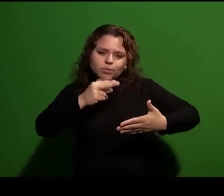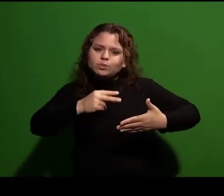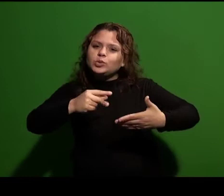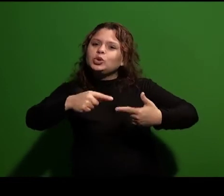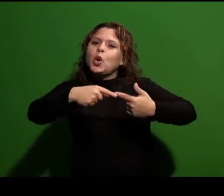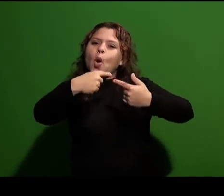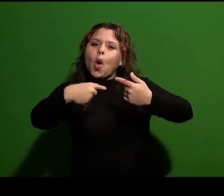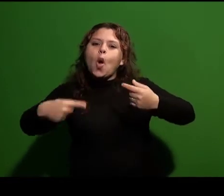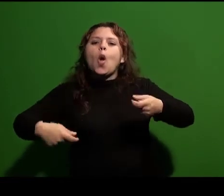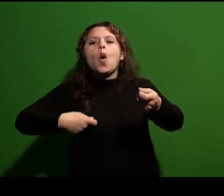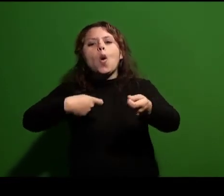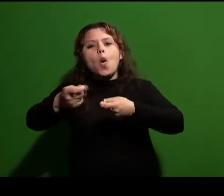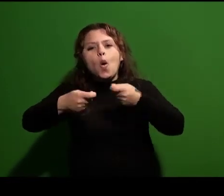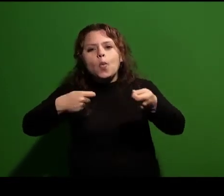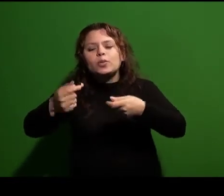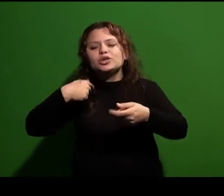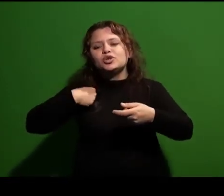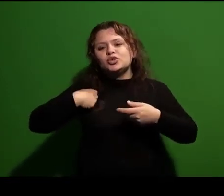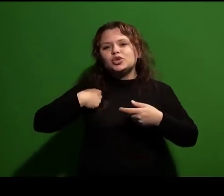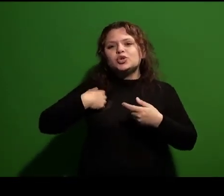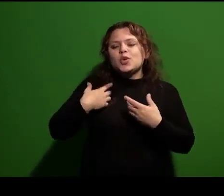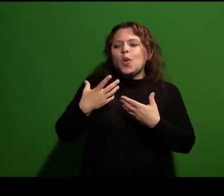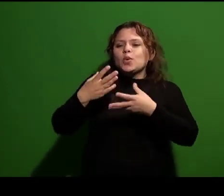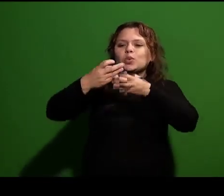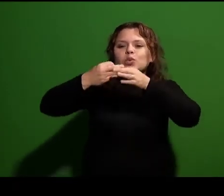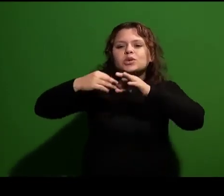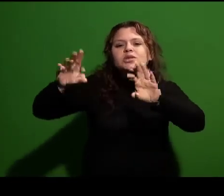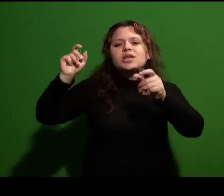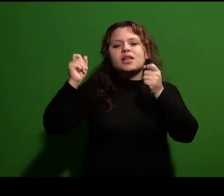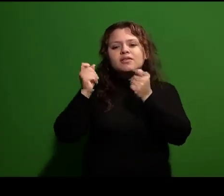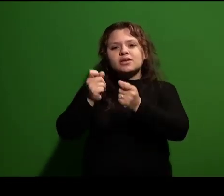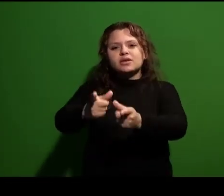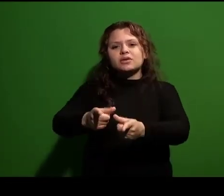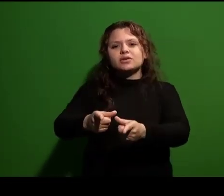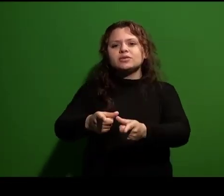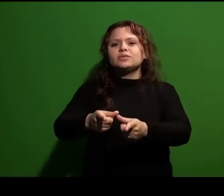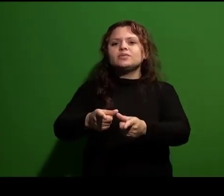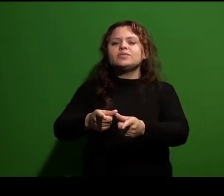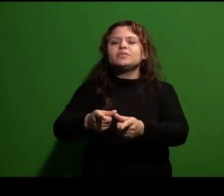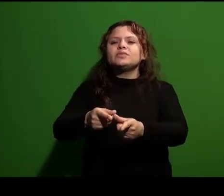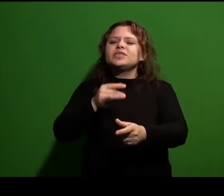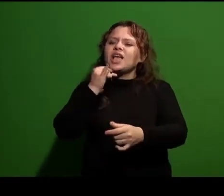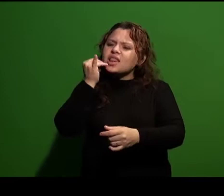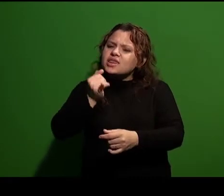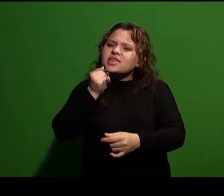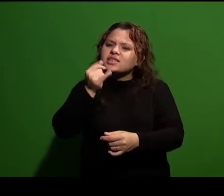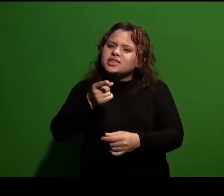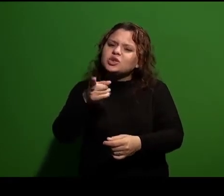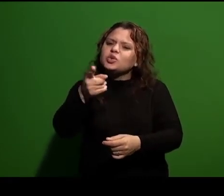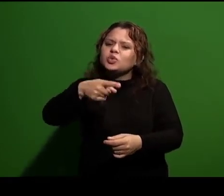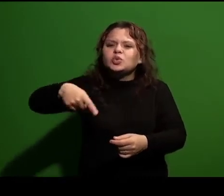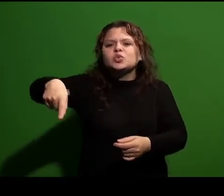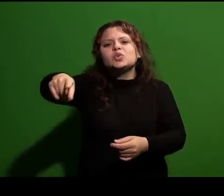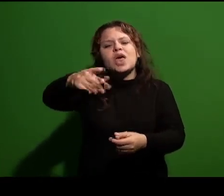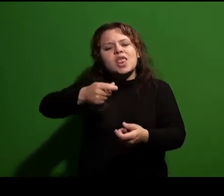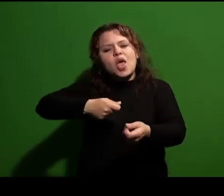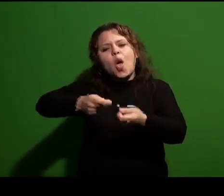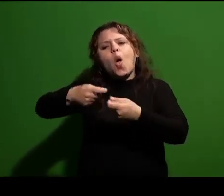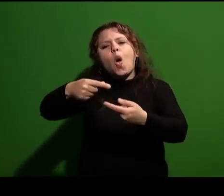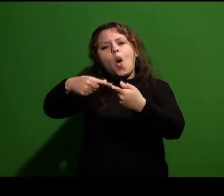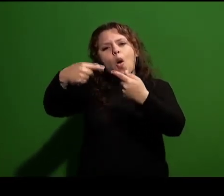yo, vuestro Redentor, que les aconseja comprar de mí. Review and Herald, agosto 6